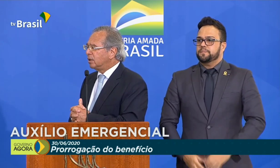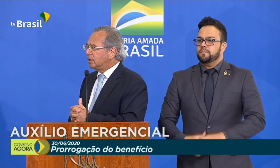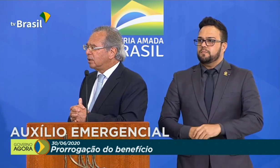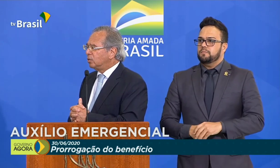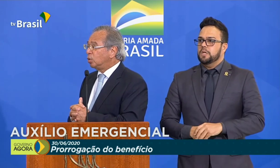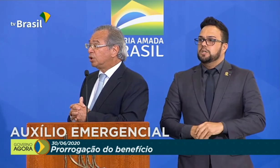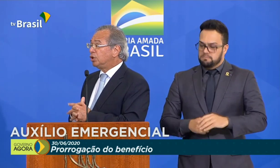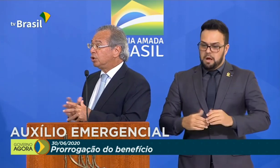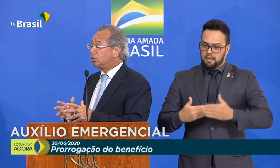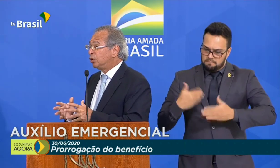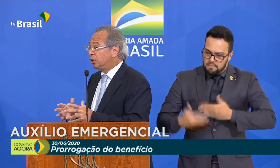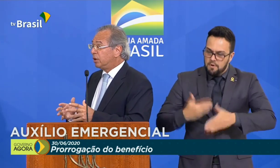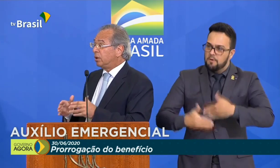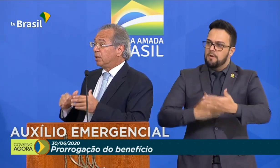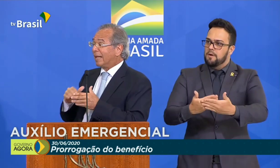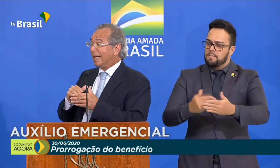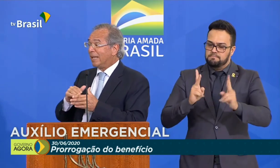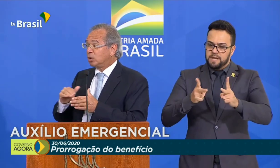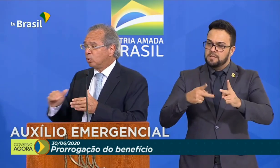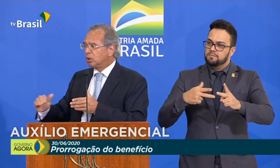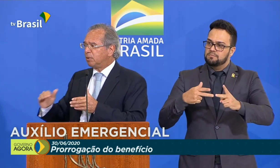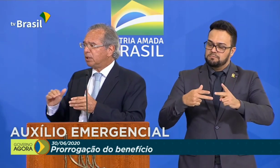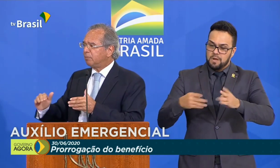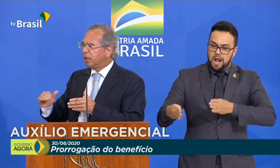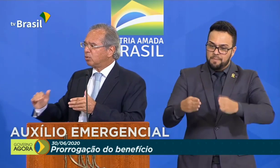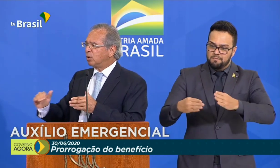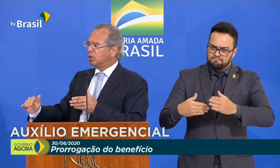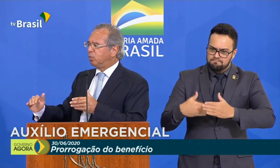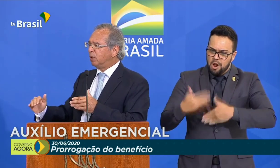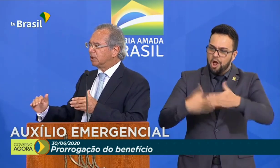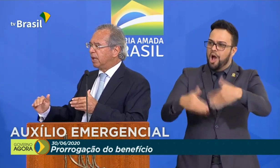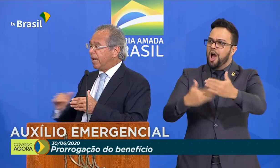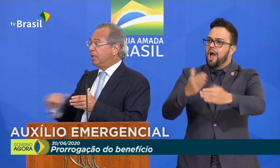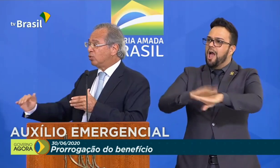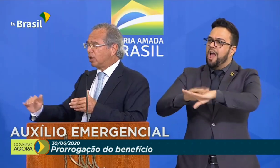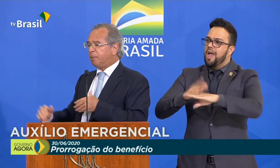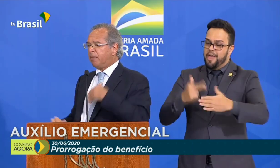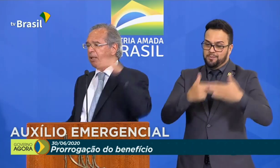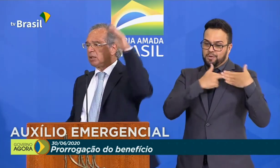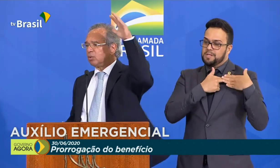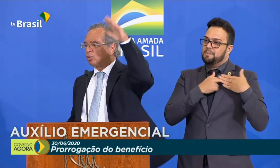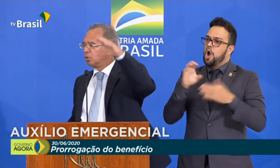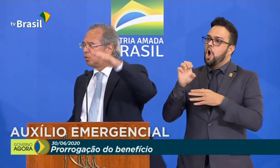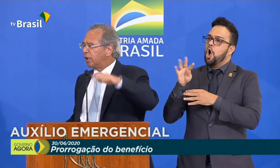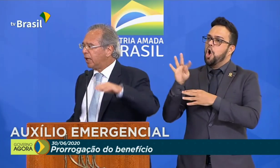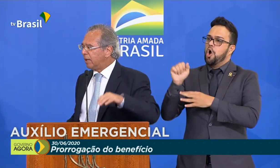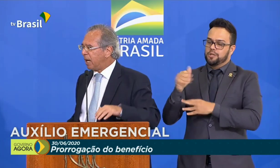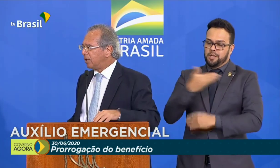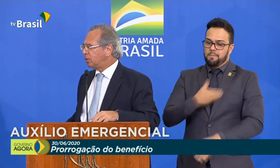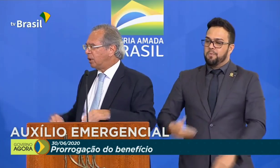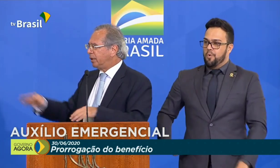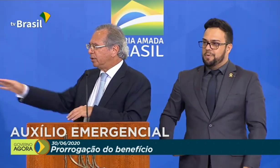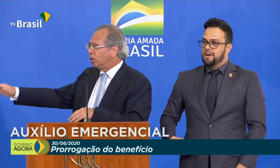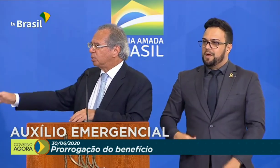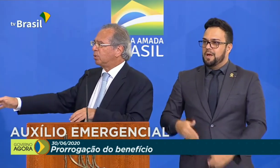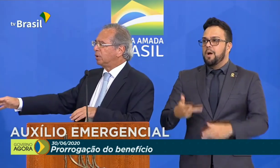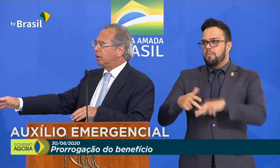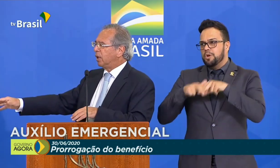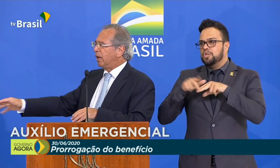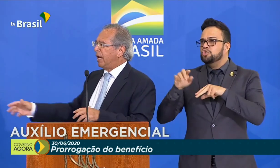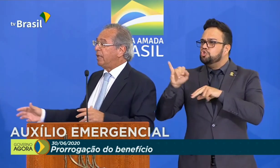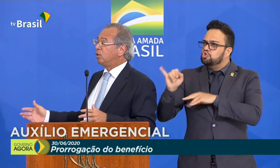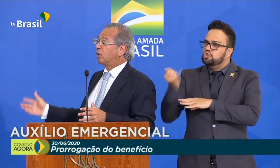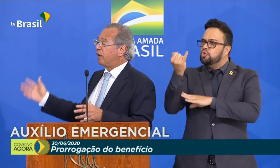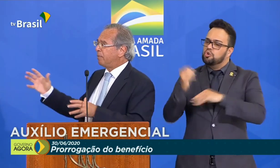austeridade, no sentido de responsabilidade pelas contas públicas. É isso que permite que os juros fiquem lá embaixo, em